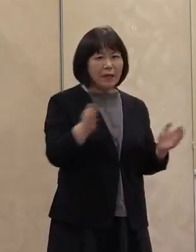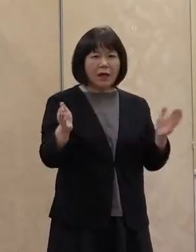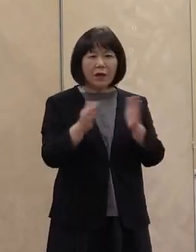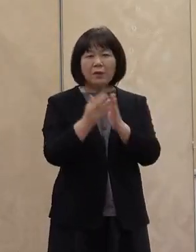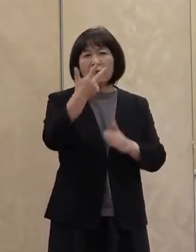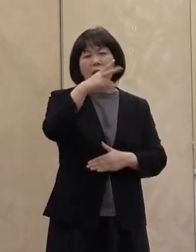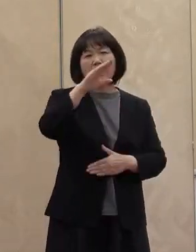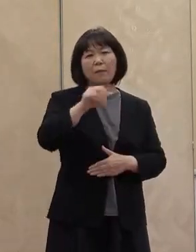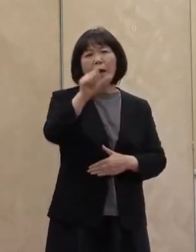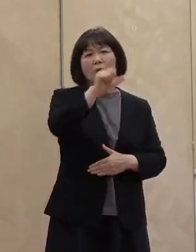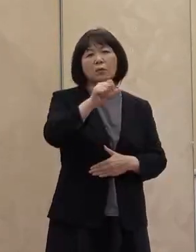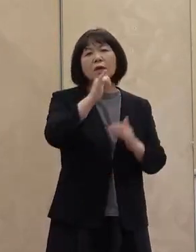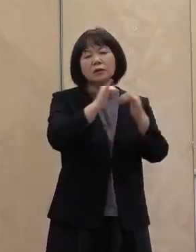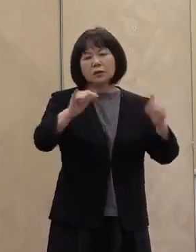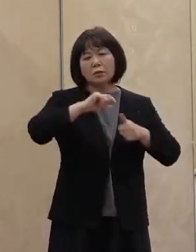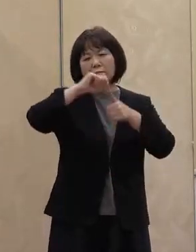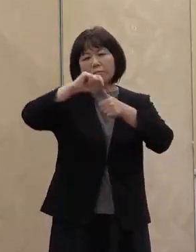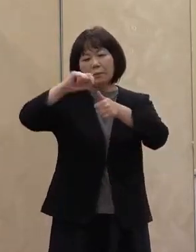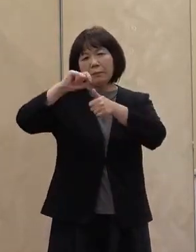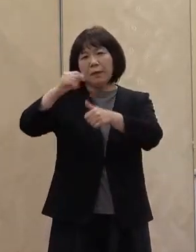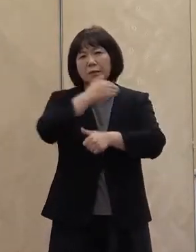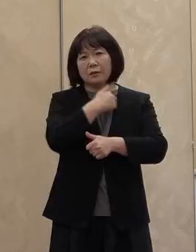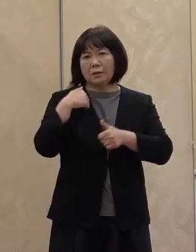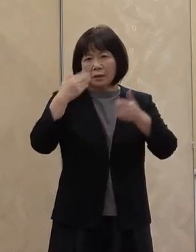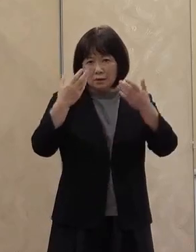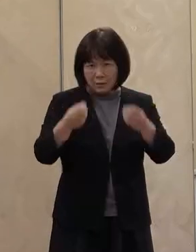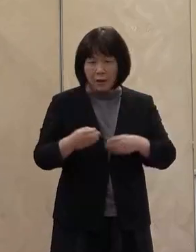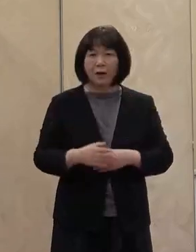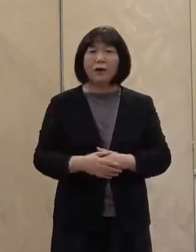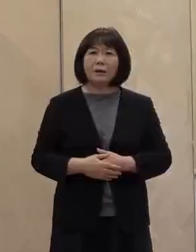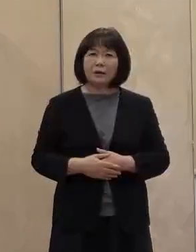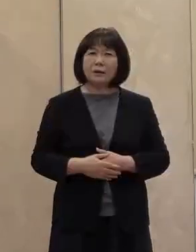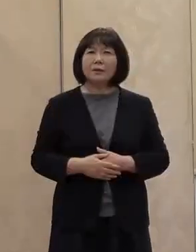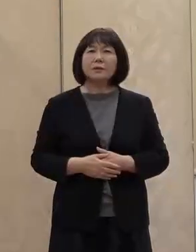万5千人ぐらいを埋めることができたと。そうすると、そこで約、